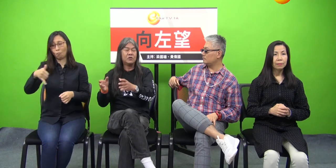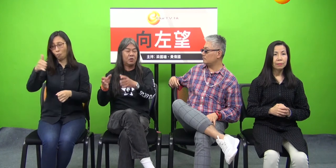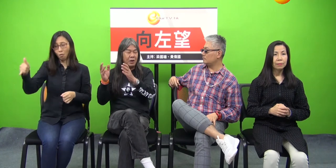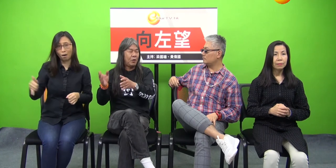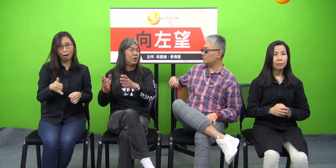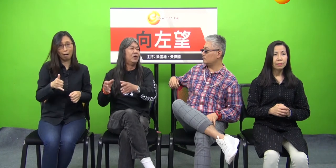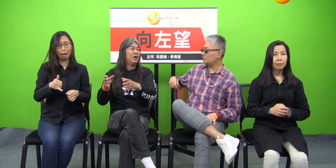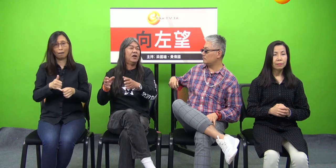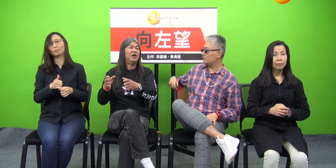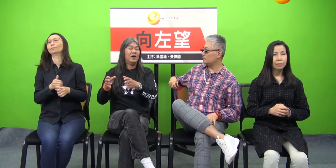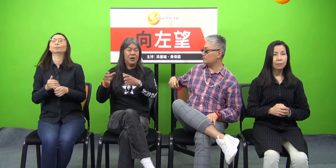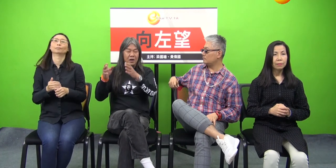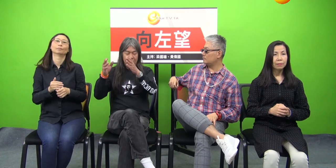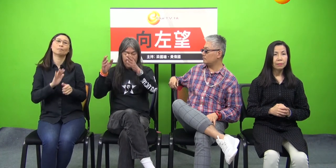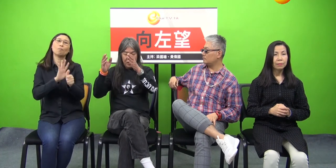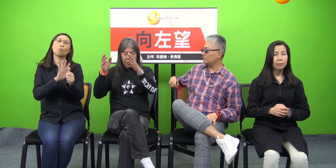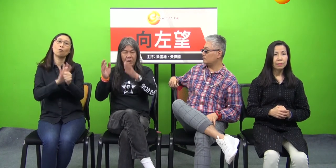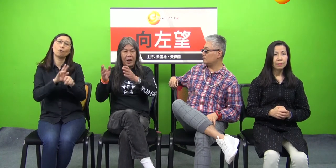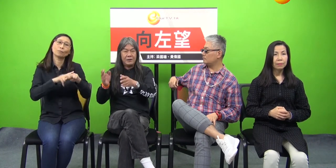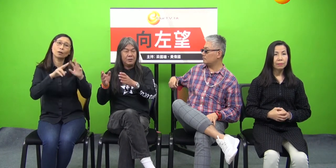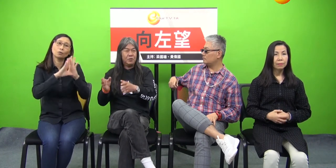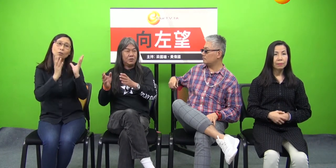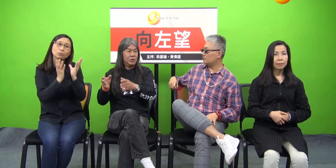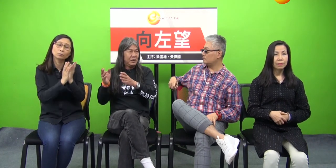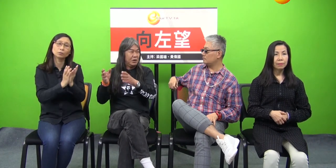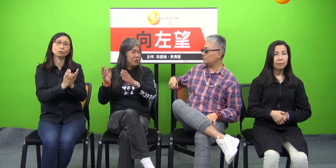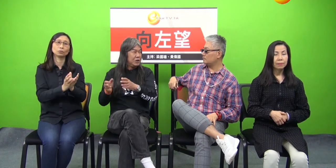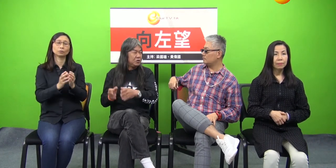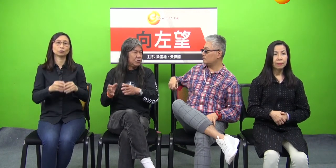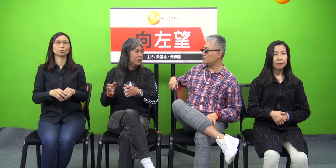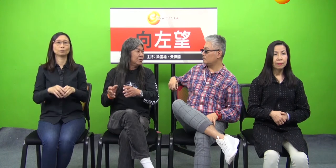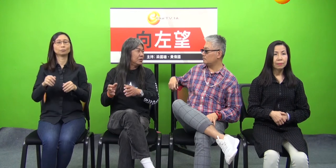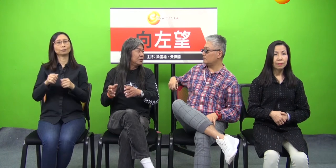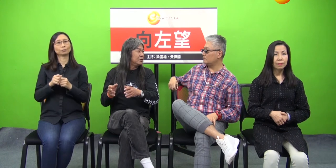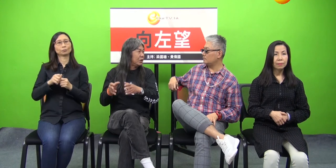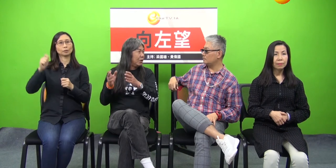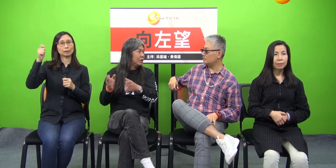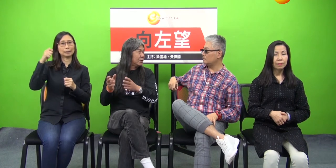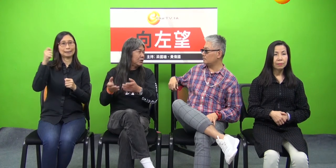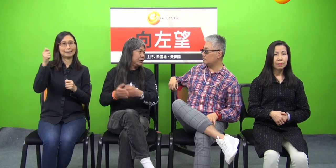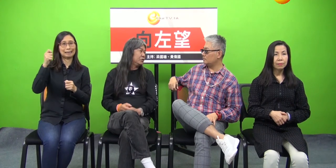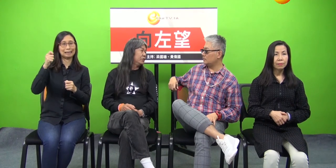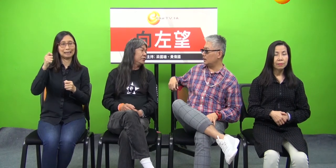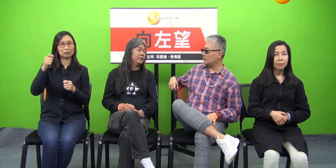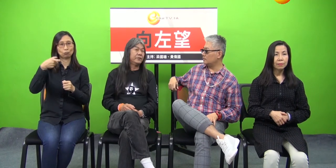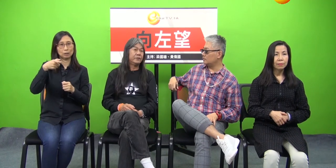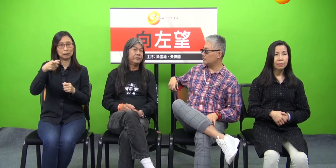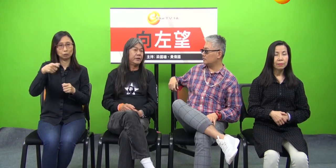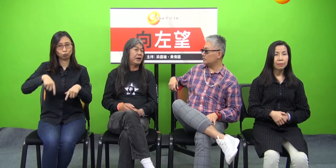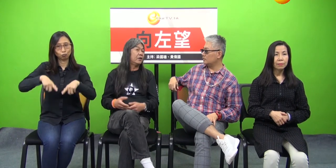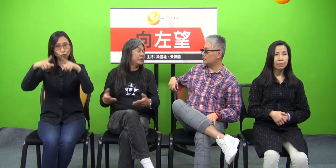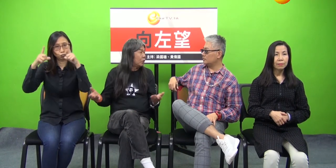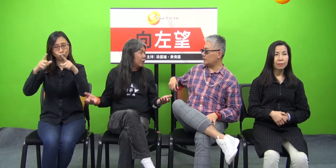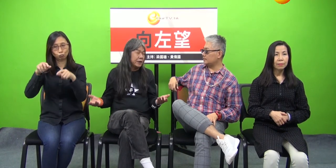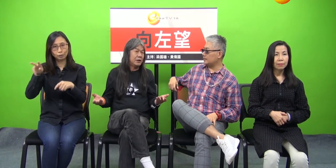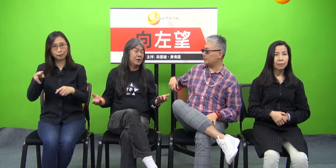港做一棵國家資本主義搖錢樹，最後嘅搖錢樹。你睇